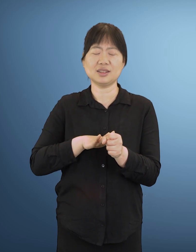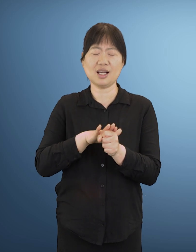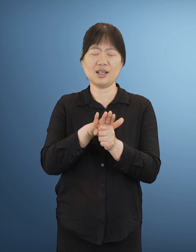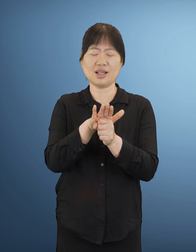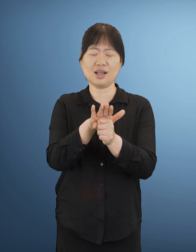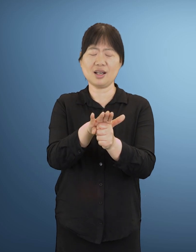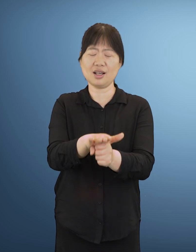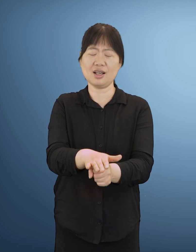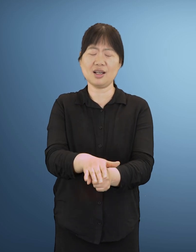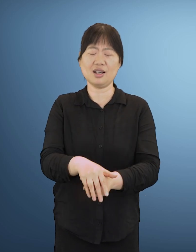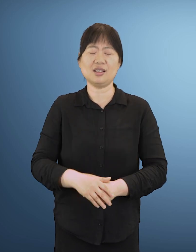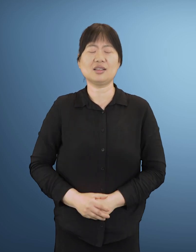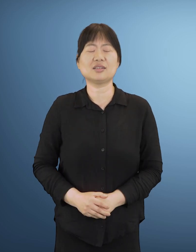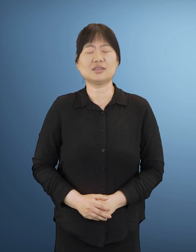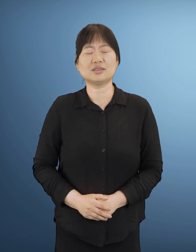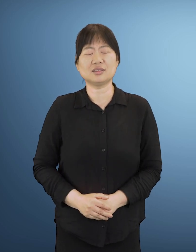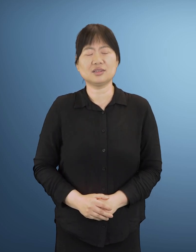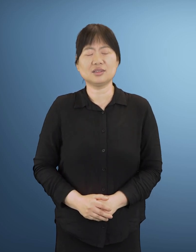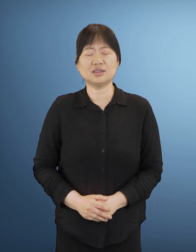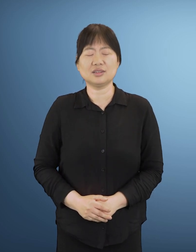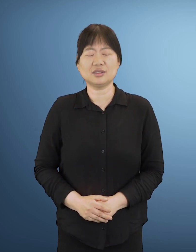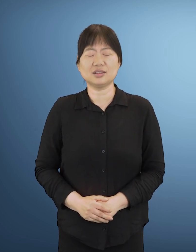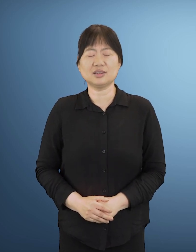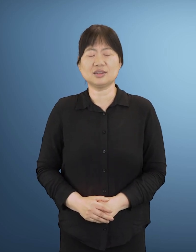완전하신 사랑